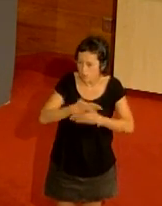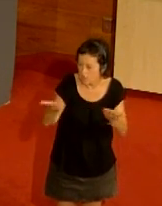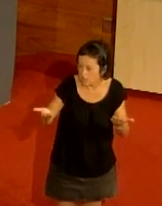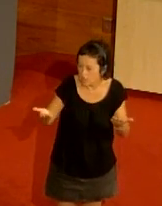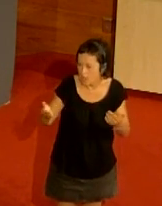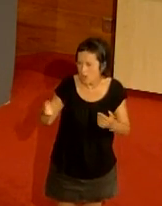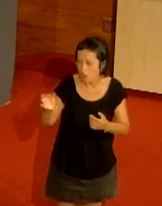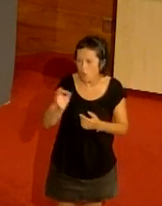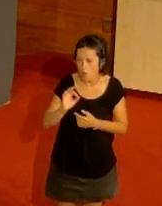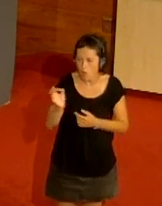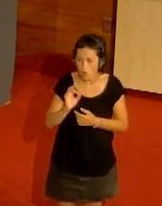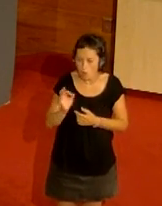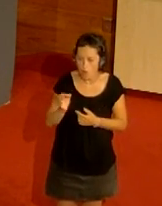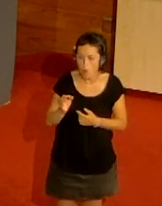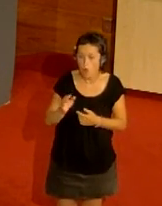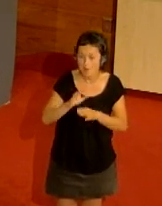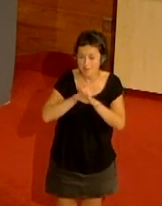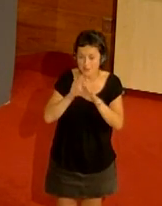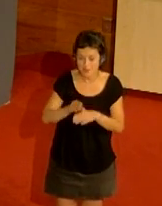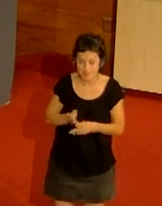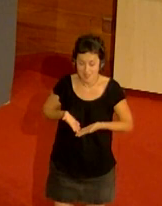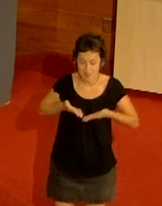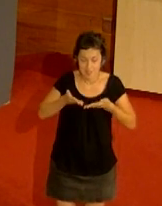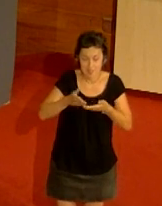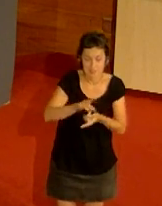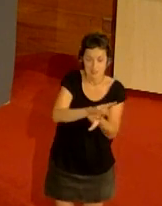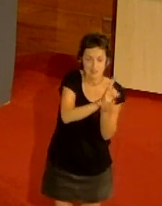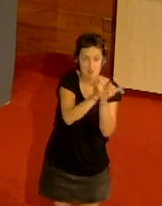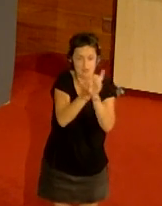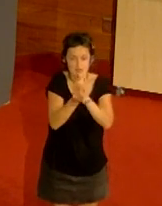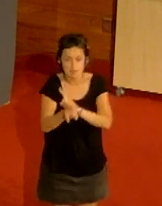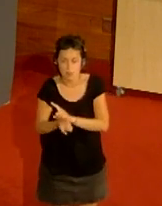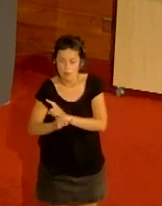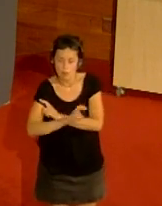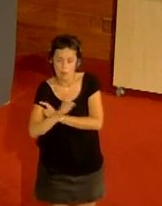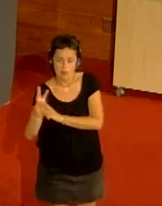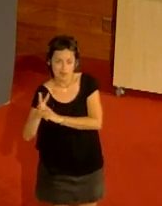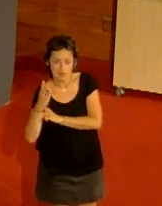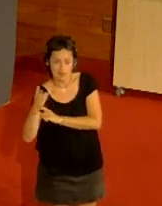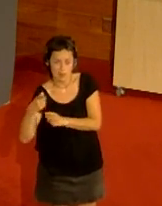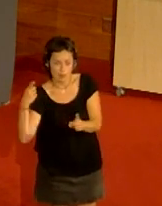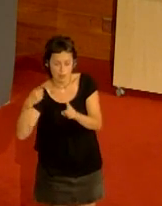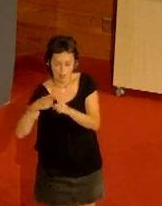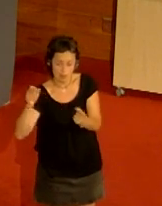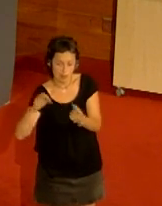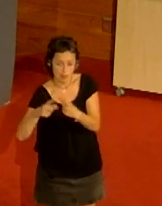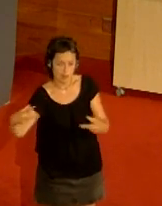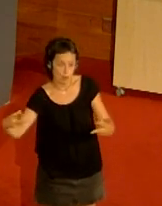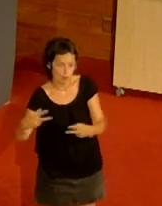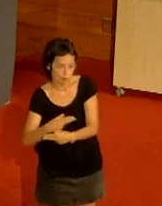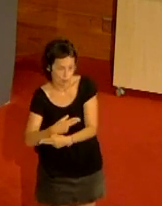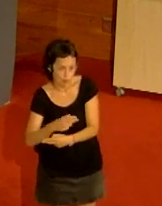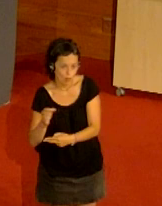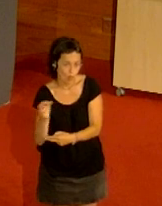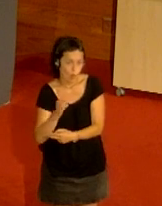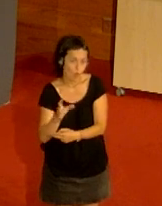las que se acaban transformando en eso, en una ayuda a un tercero para parar la migración o que acaba en manos de un corrupto que acaba